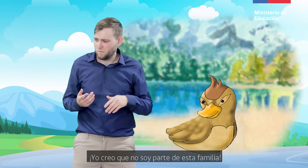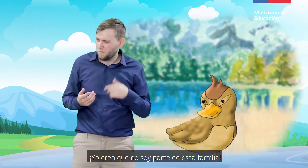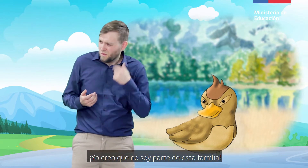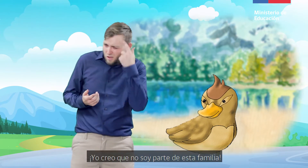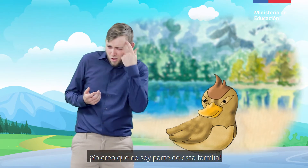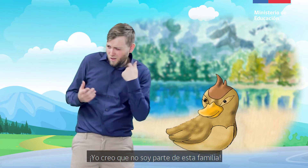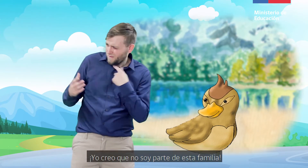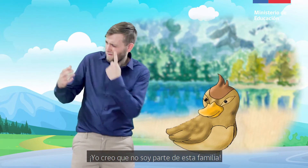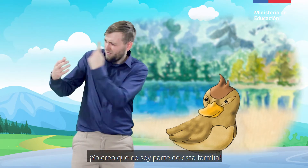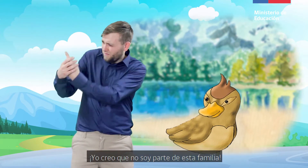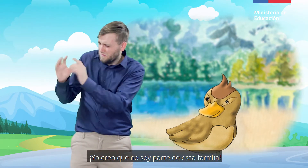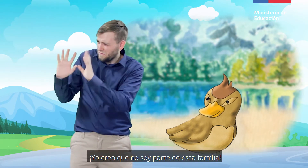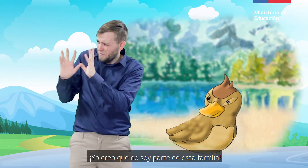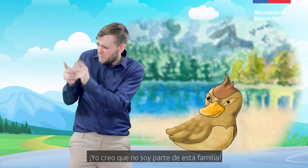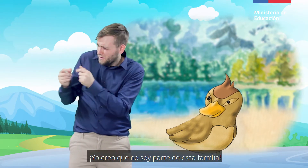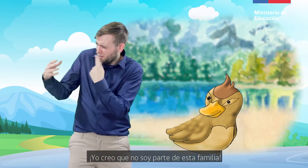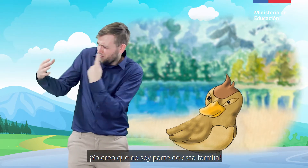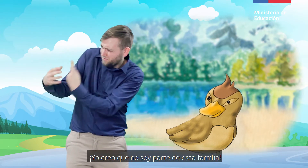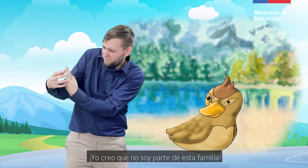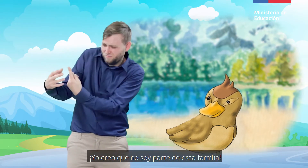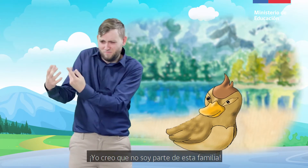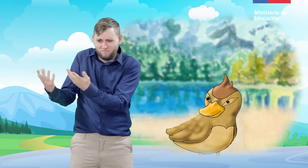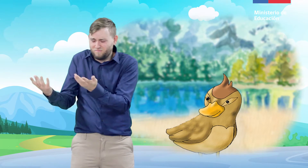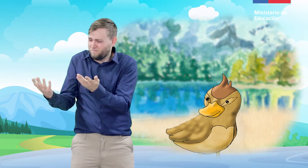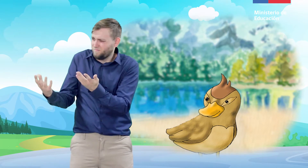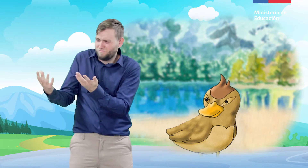Yo creo que no soy parte de esta familia.